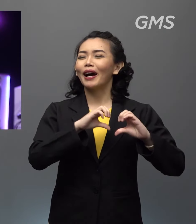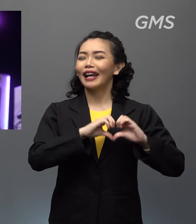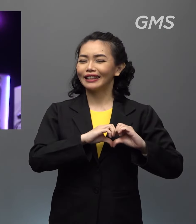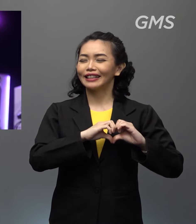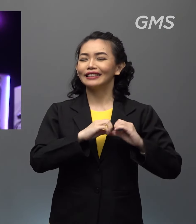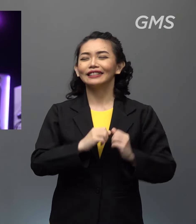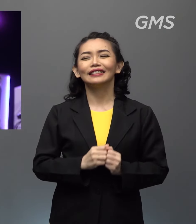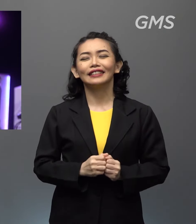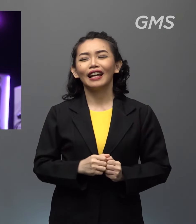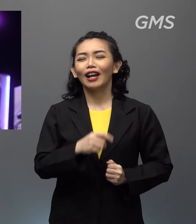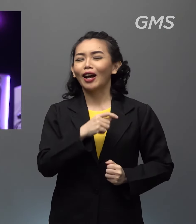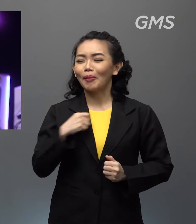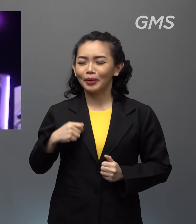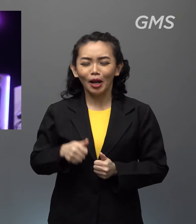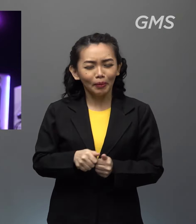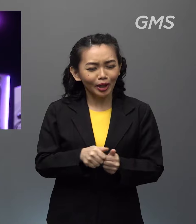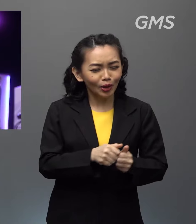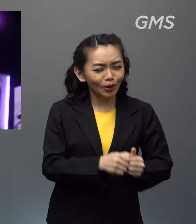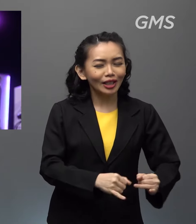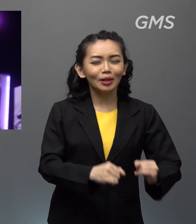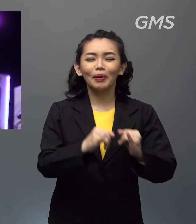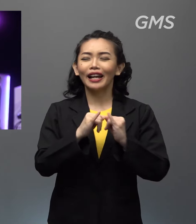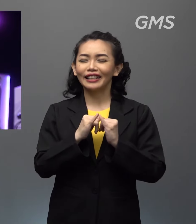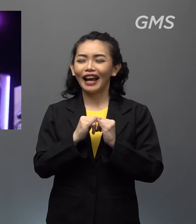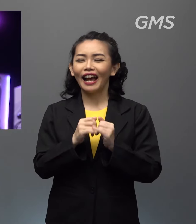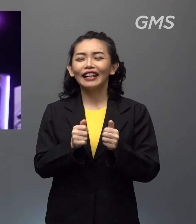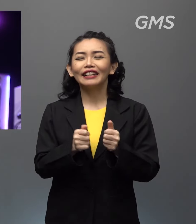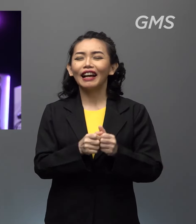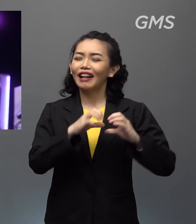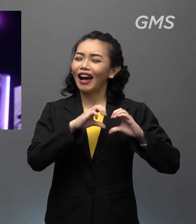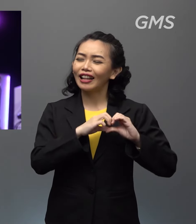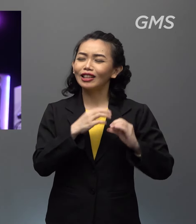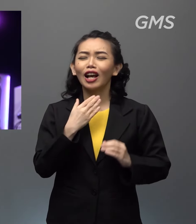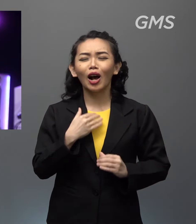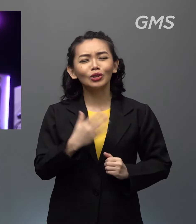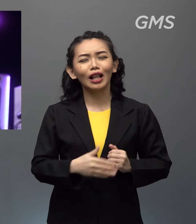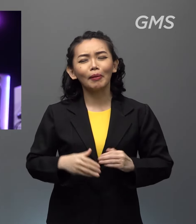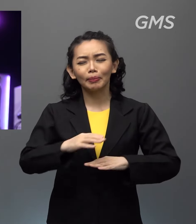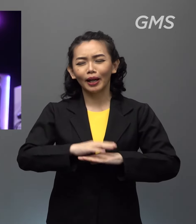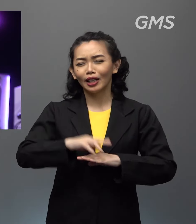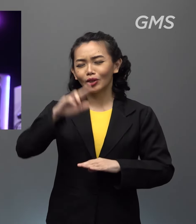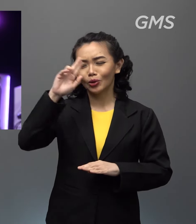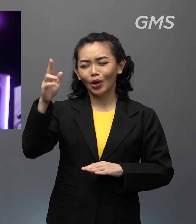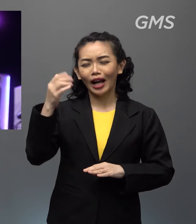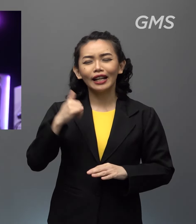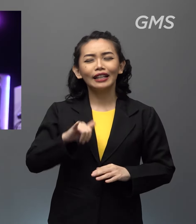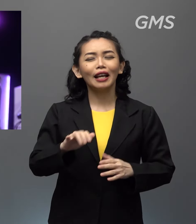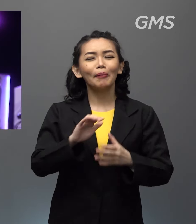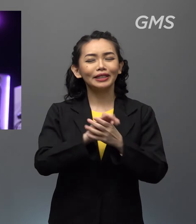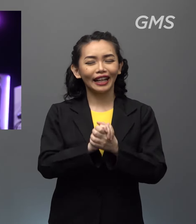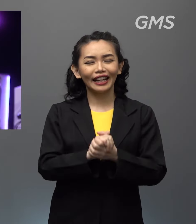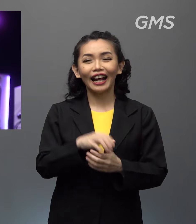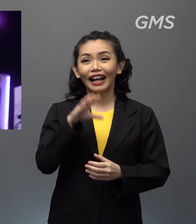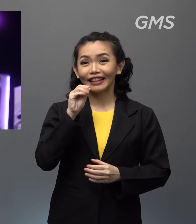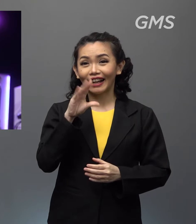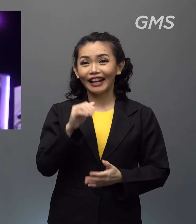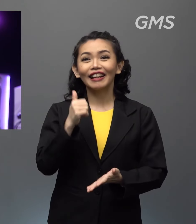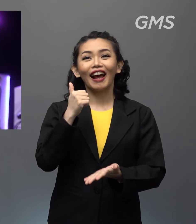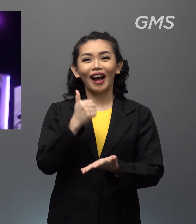kami, kami mengikuti ibadah ini dengan hati yang haus, hati yang lapar akan Engkau. Di dalam nama Yesus. Yang percaya katakan sama-sama. Amin.